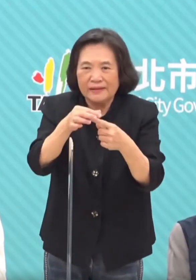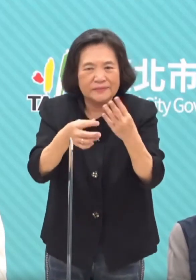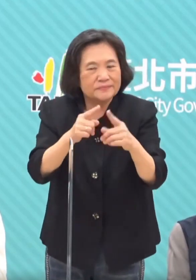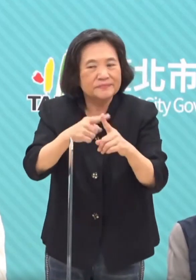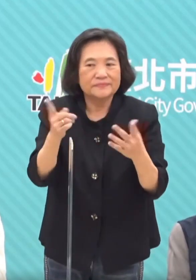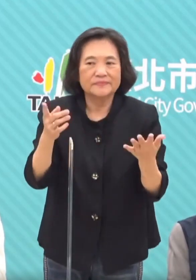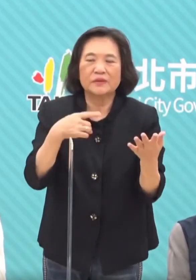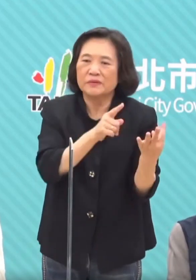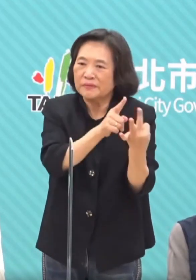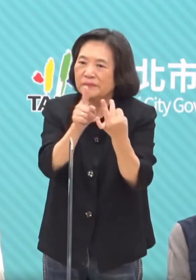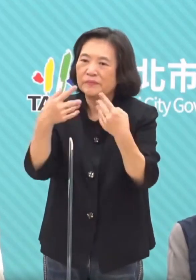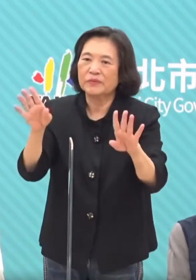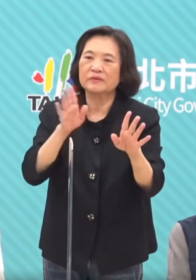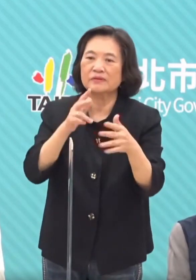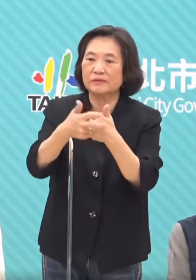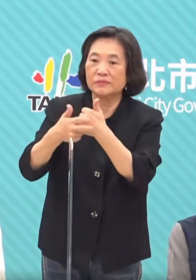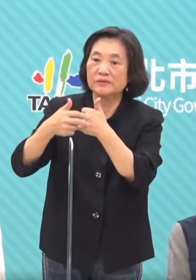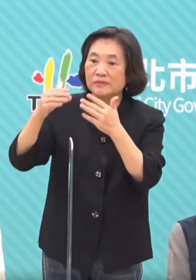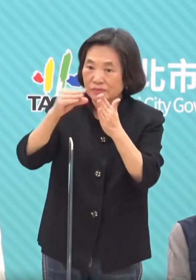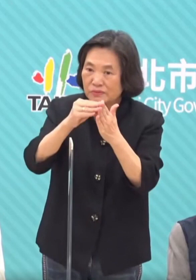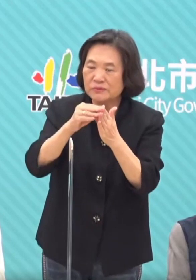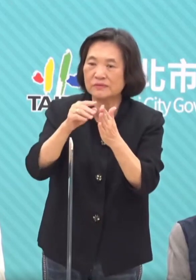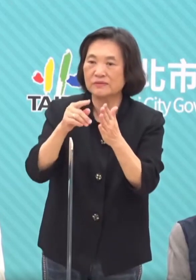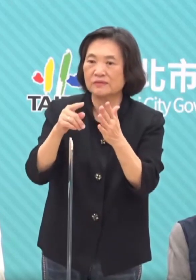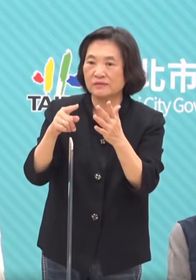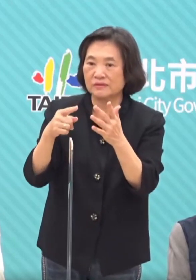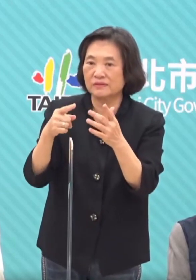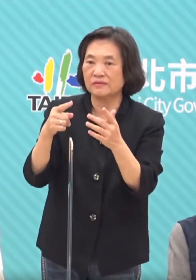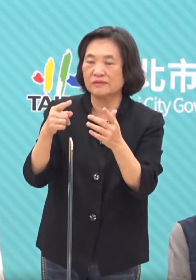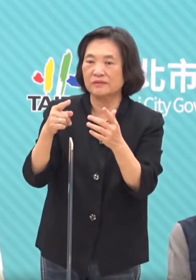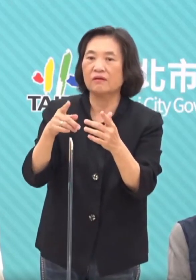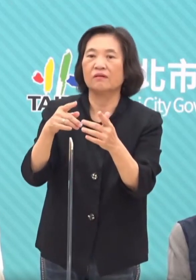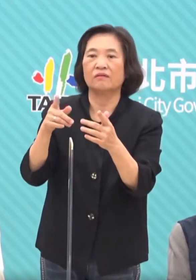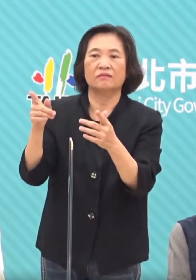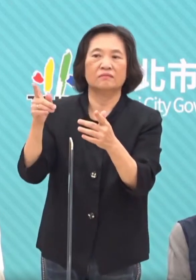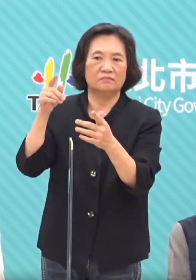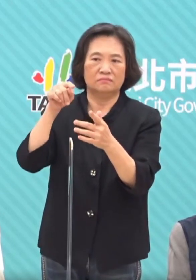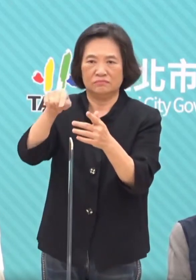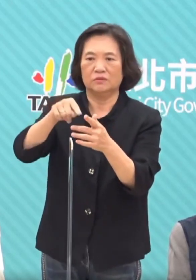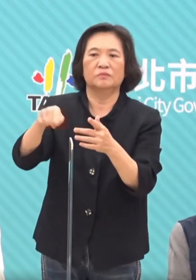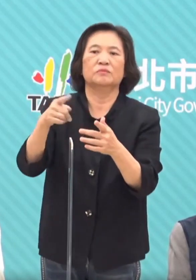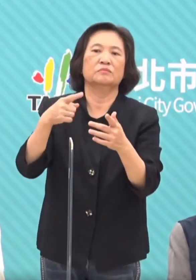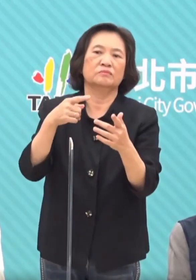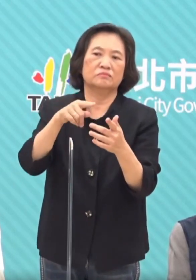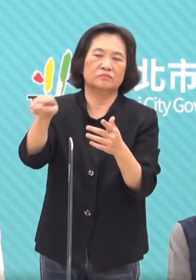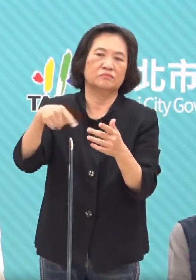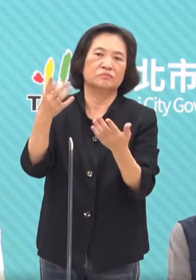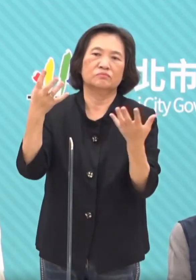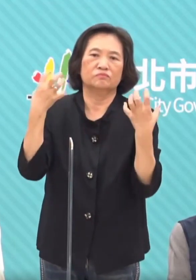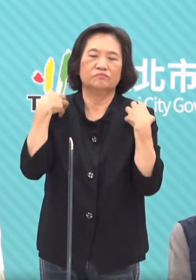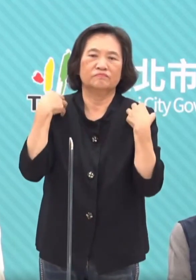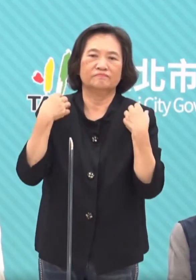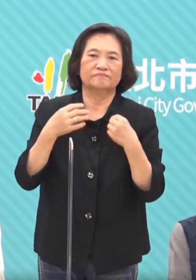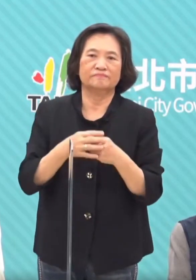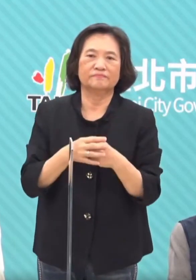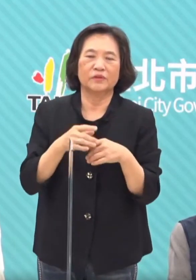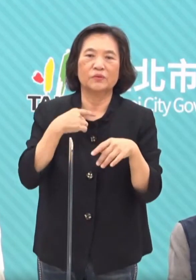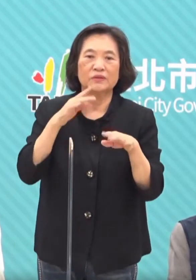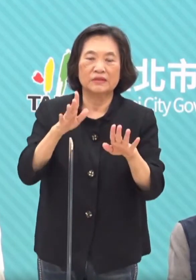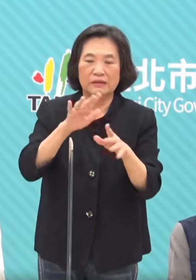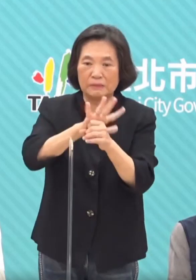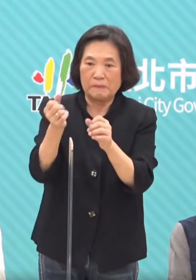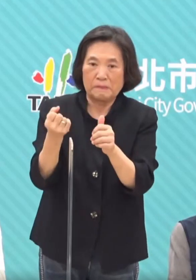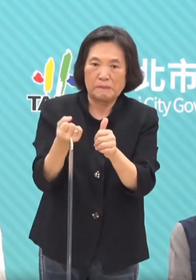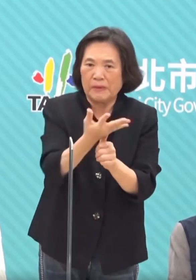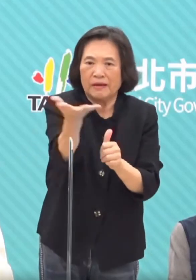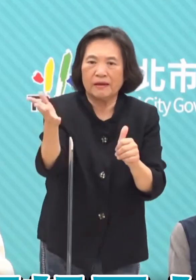这哪是一个单一个卫生局长可以解决的？所以是这样的哦。我在疫情刚爆发的时候，你知道，